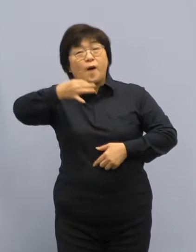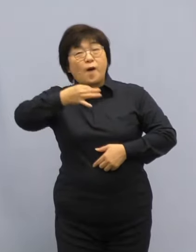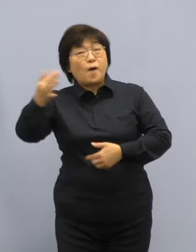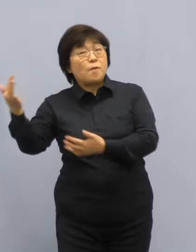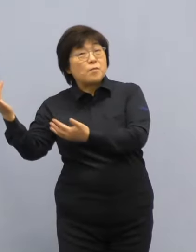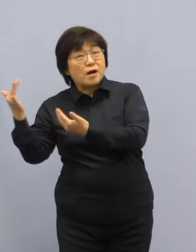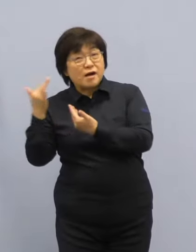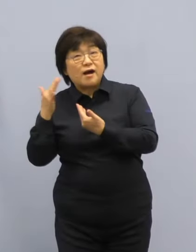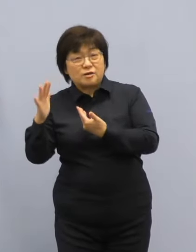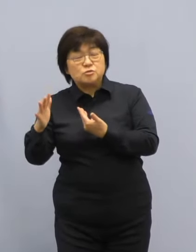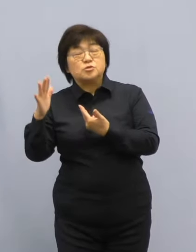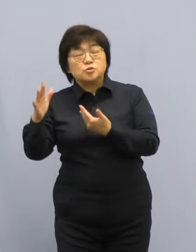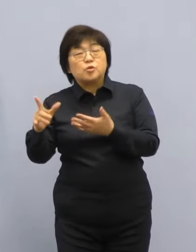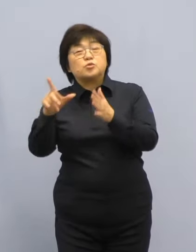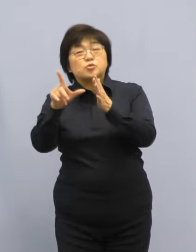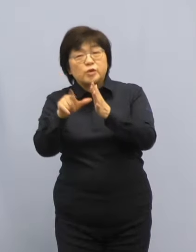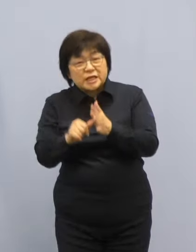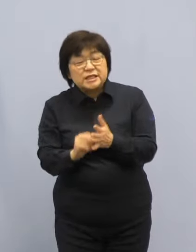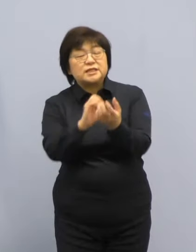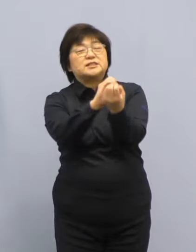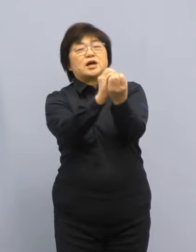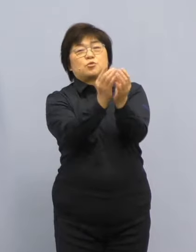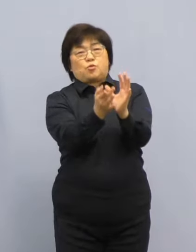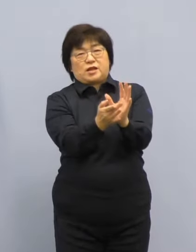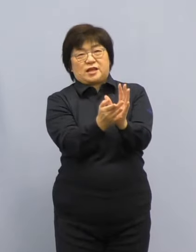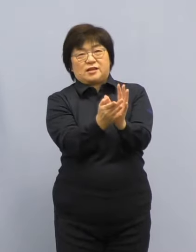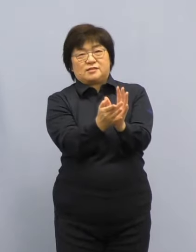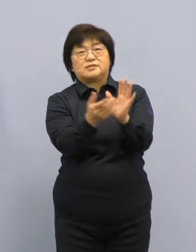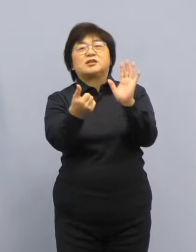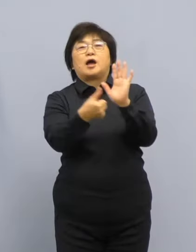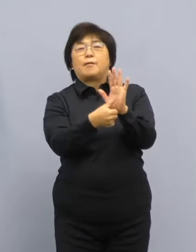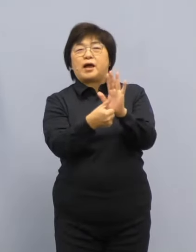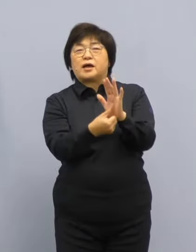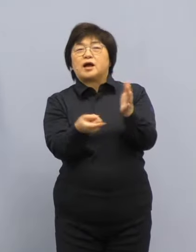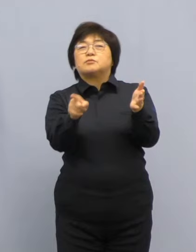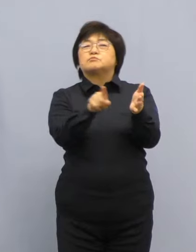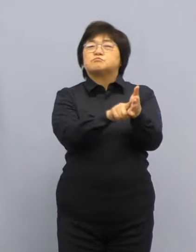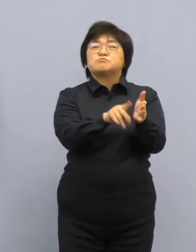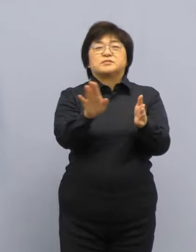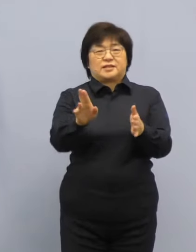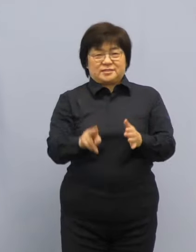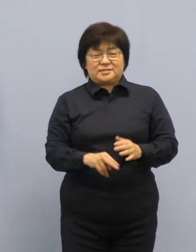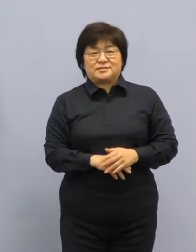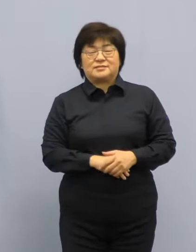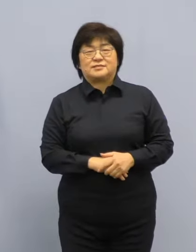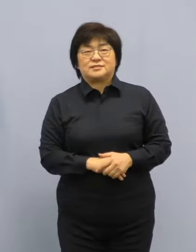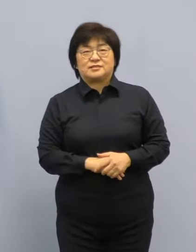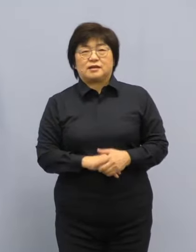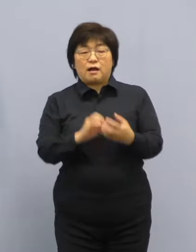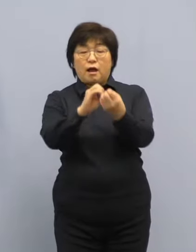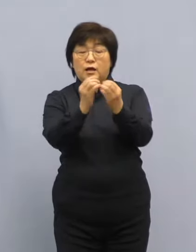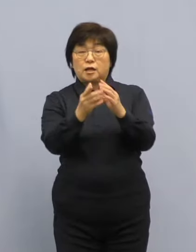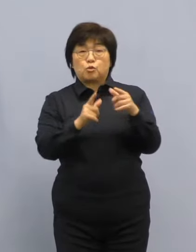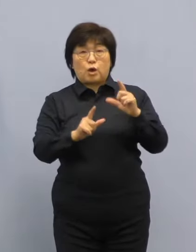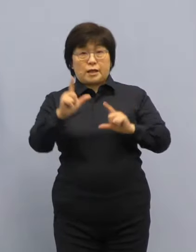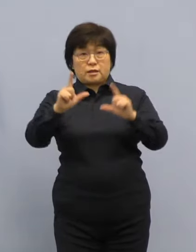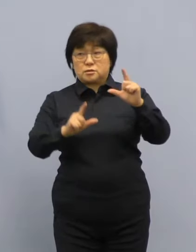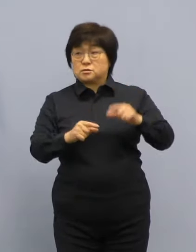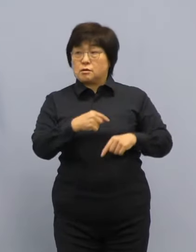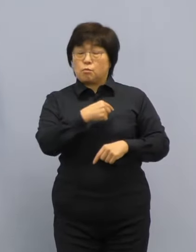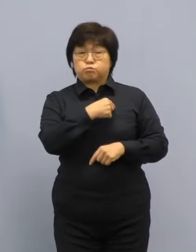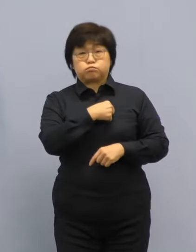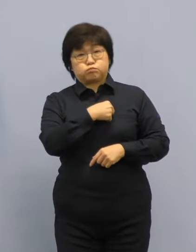ですけれども、その頃に咲くお花ということで松虫草という名前がついているそうです。花の形がですね非常